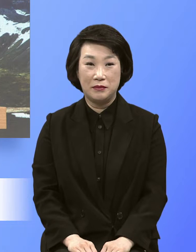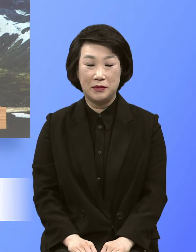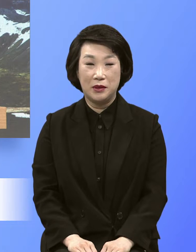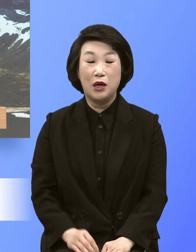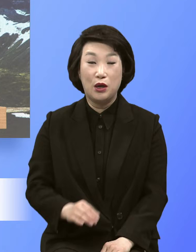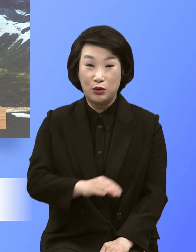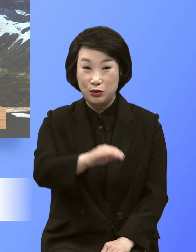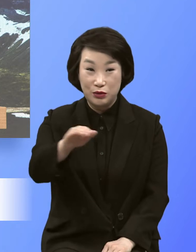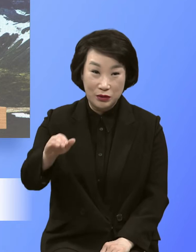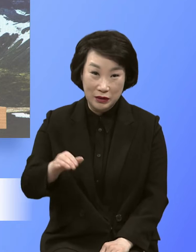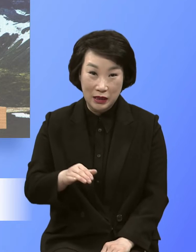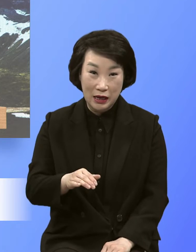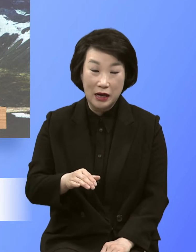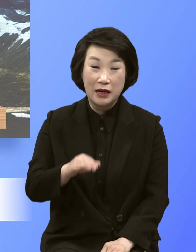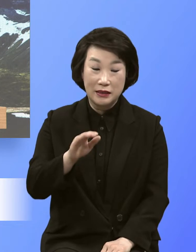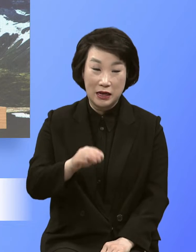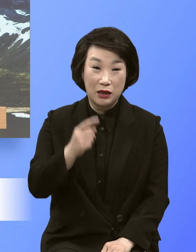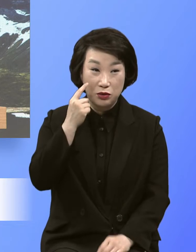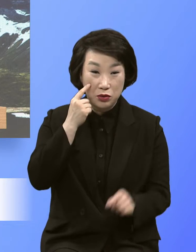우리가 눈으로 보이는